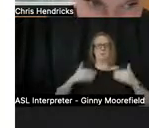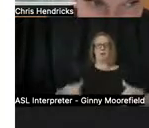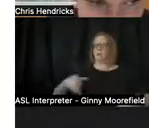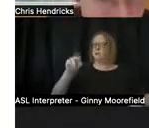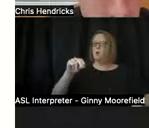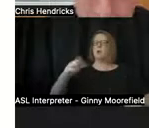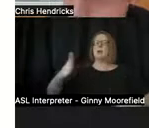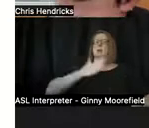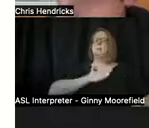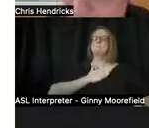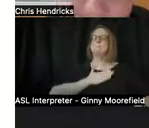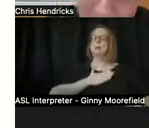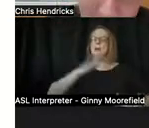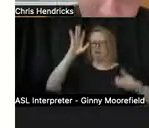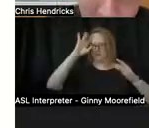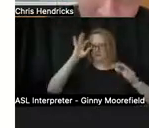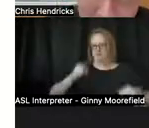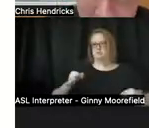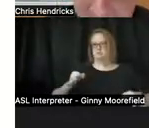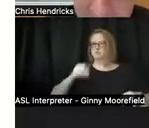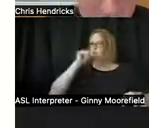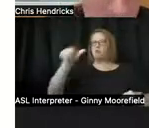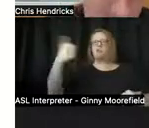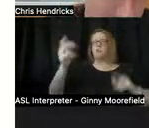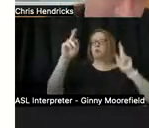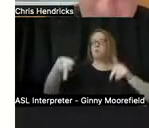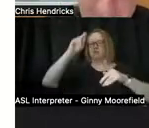hacer con mi cuerpo no por eso yo pienso que es importante votar